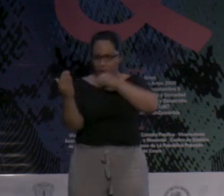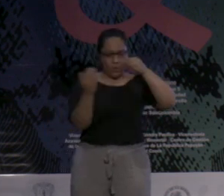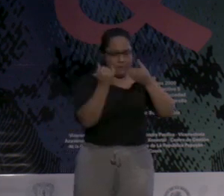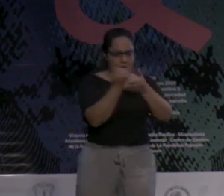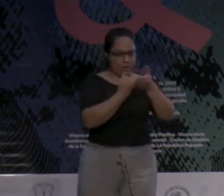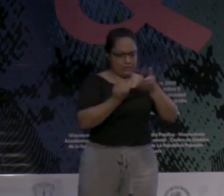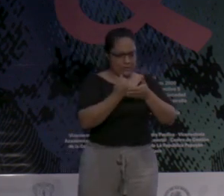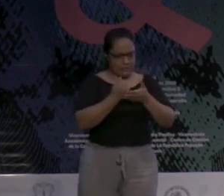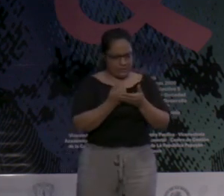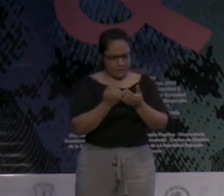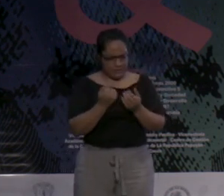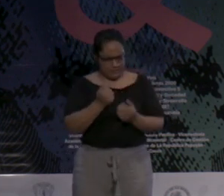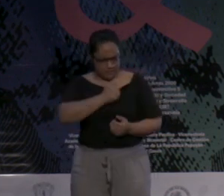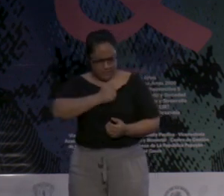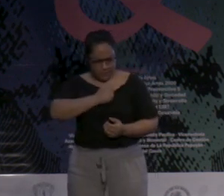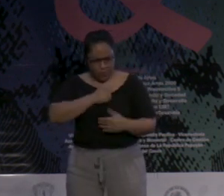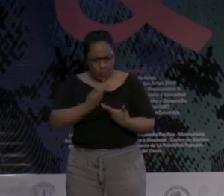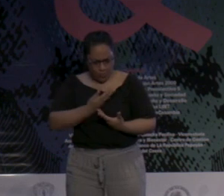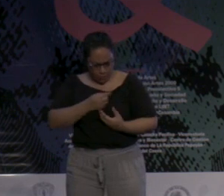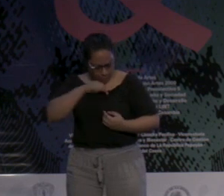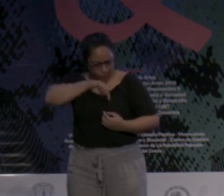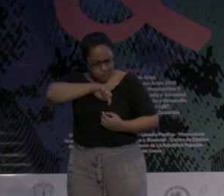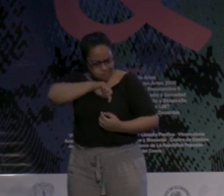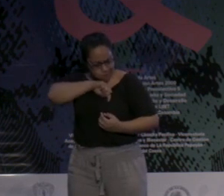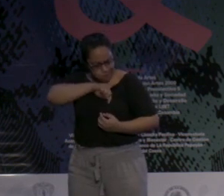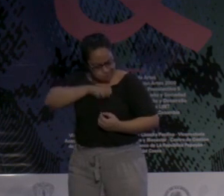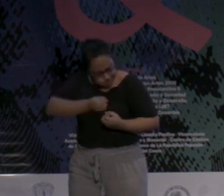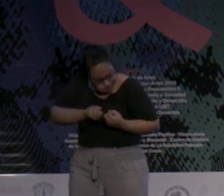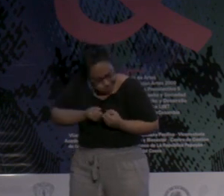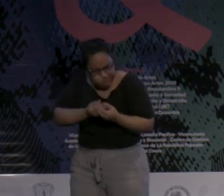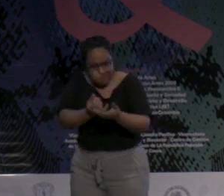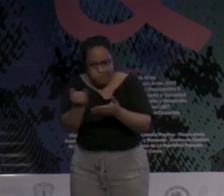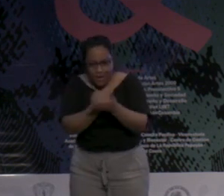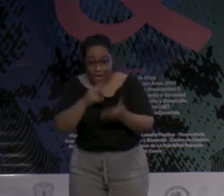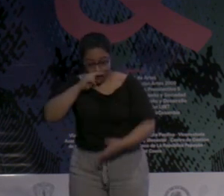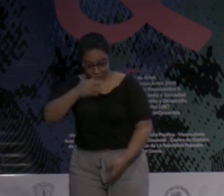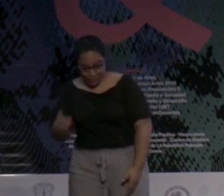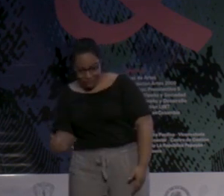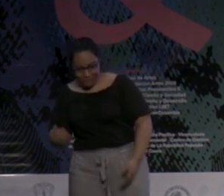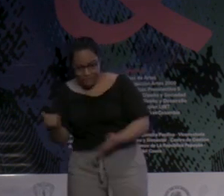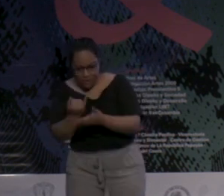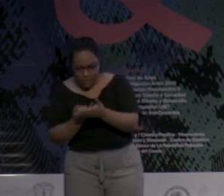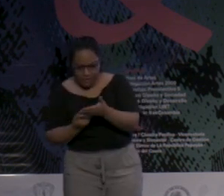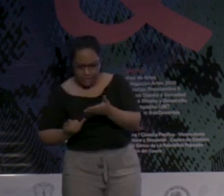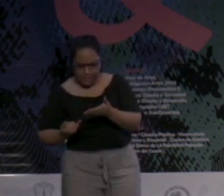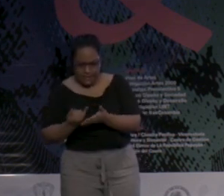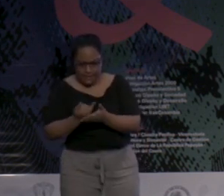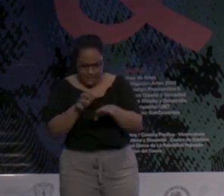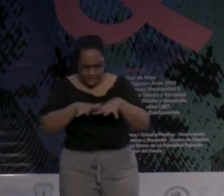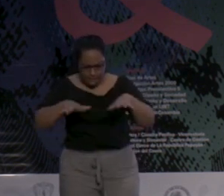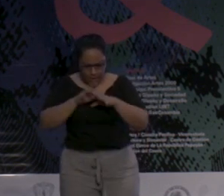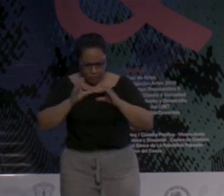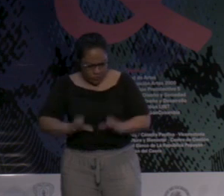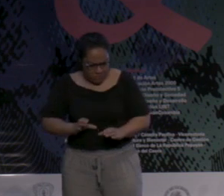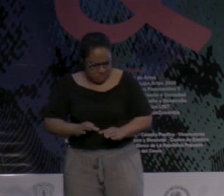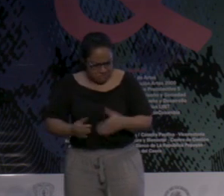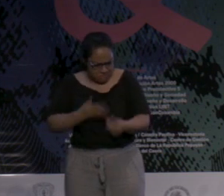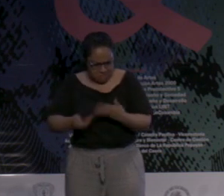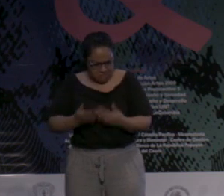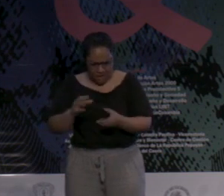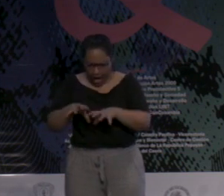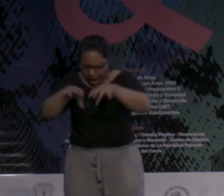sí mismo es su vivencia interior. Y esta vivencia interior, cuando el niño dibuja estos dibujos, espacio y cuerpo son la misma cosa, no se